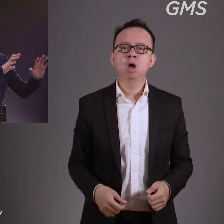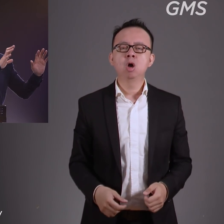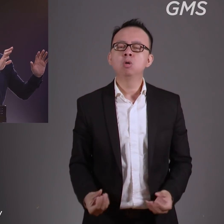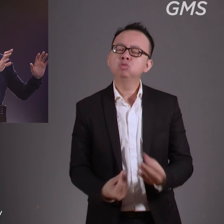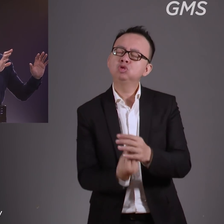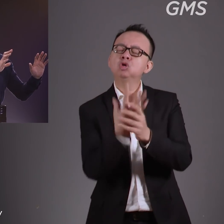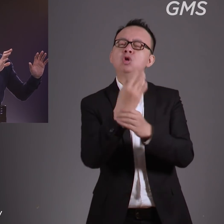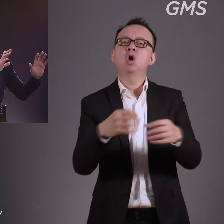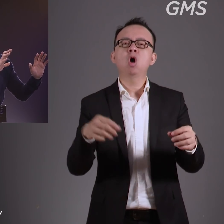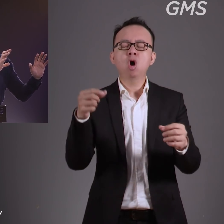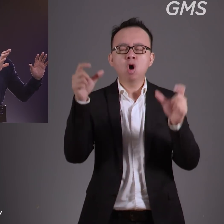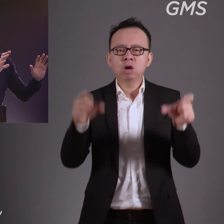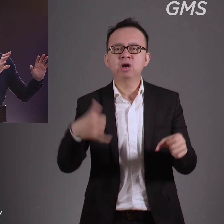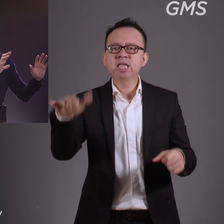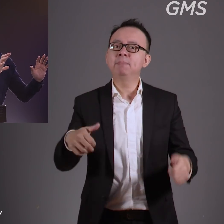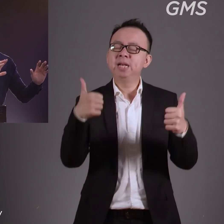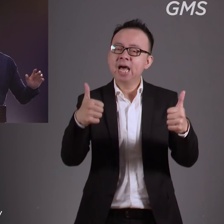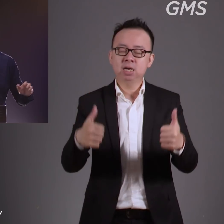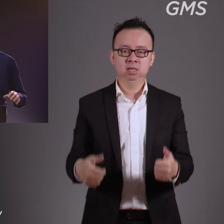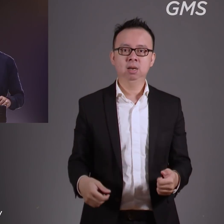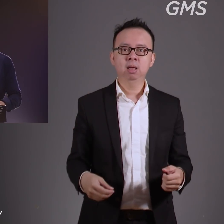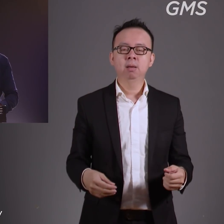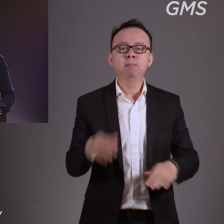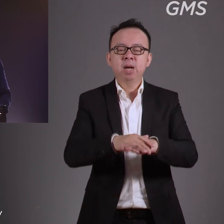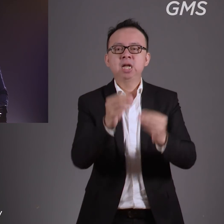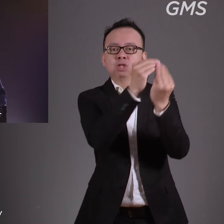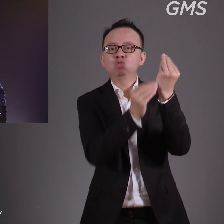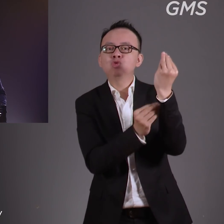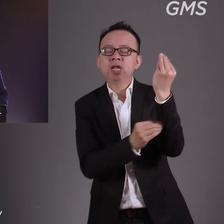benar di dalam keturunan dan silsilah keluarganya.